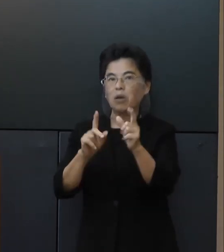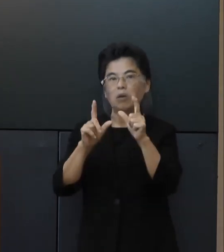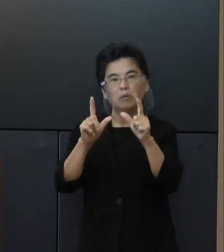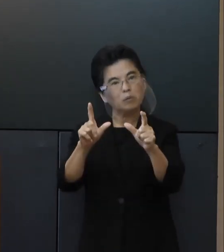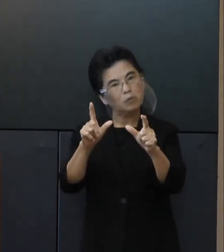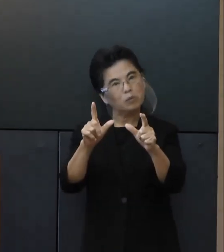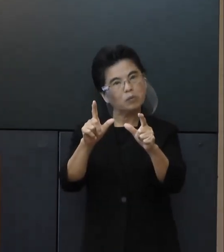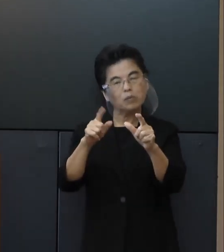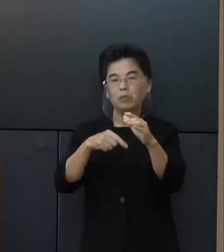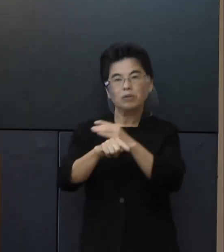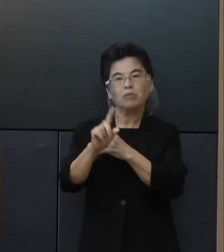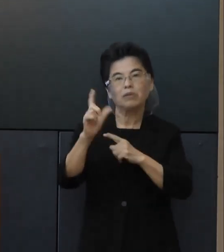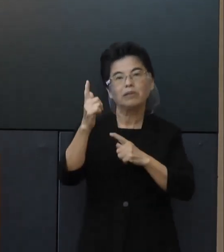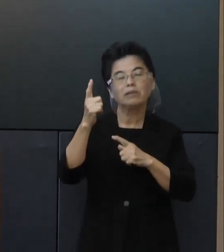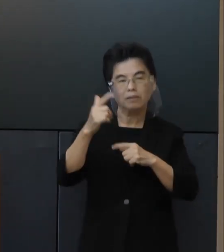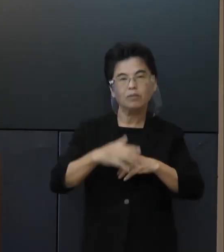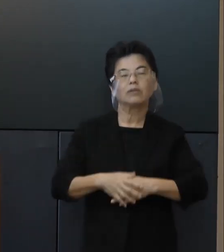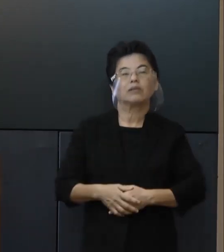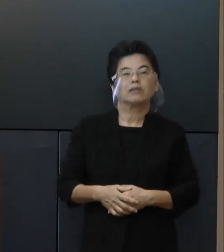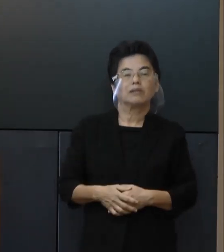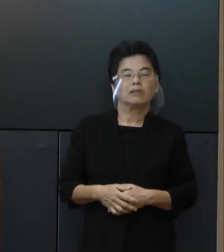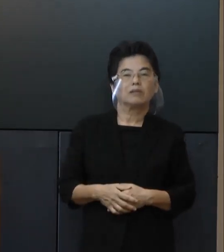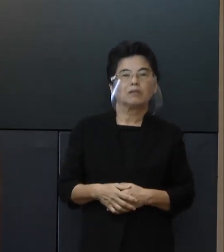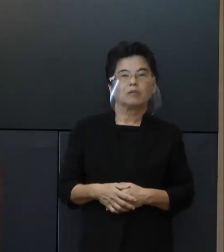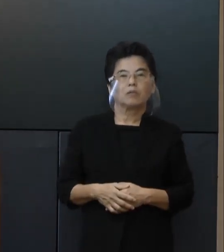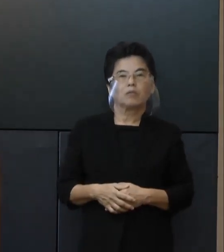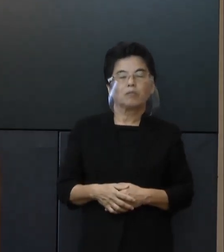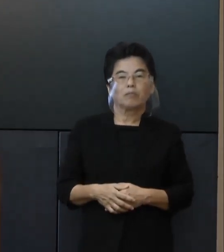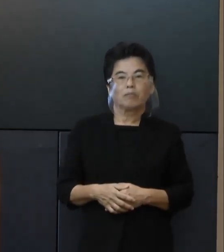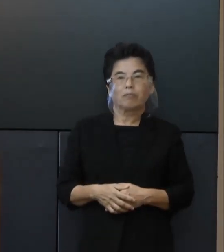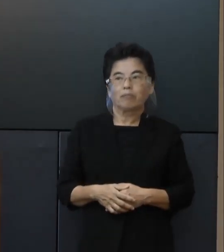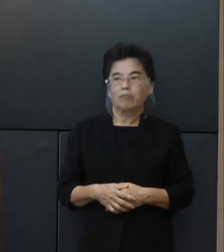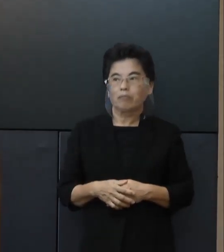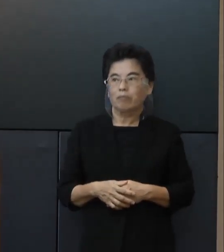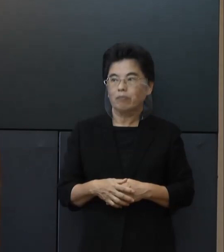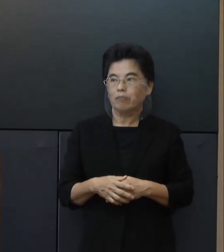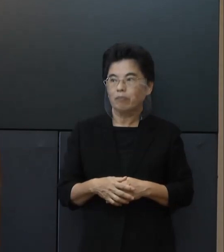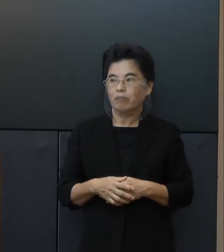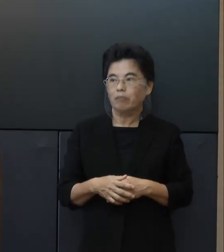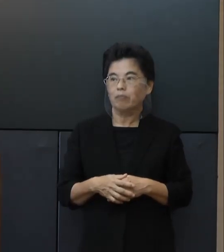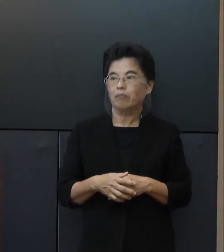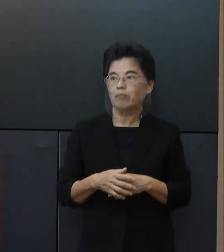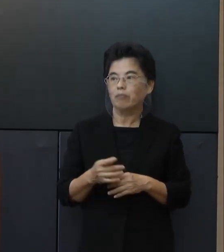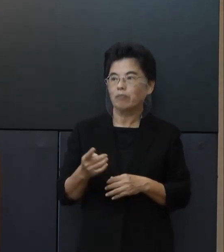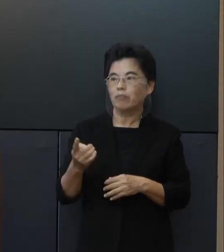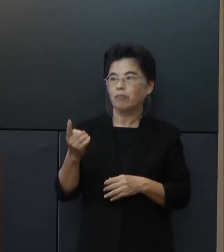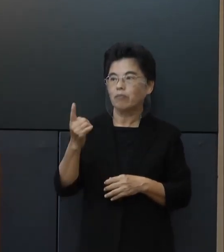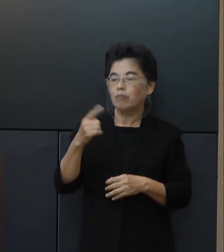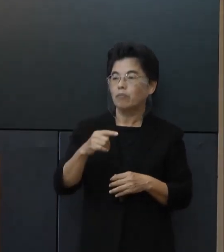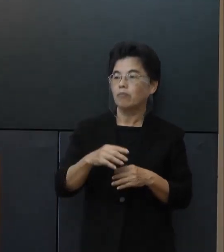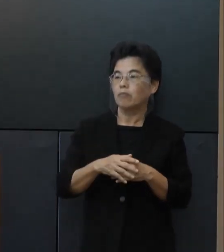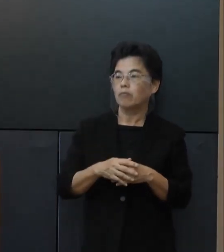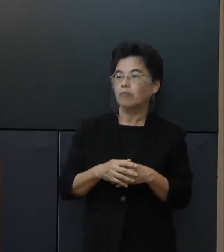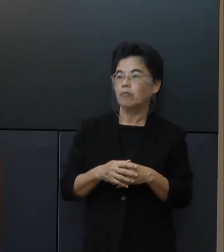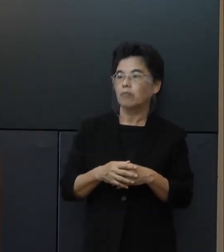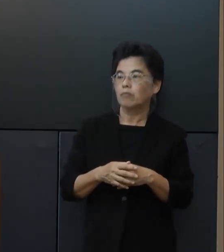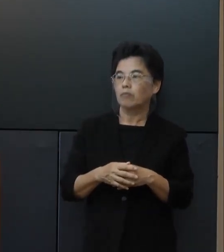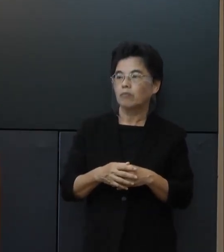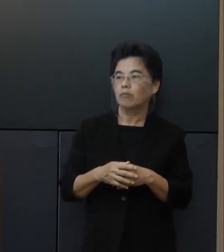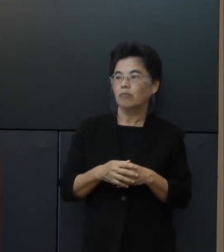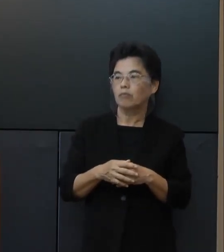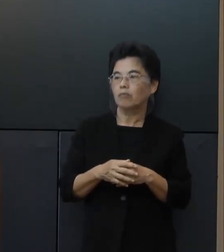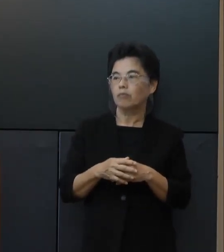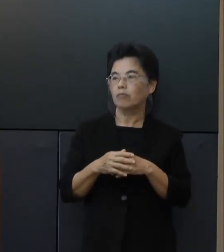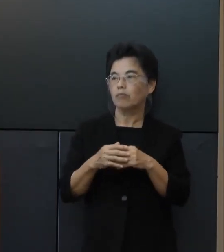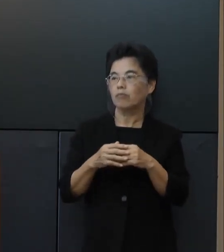げているというところではございません。 よろしいですか。 次の旅